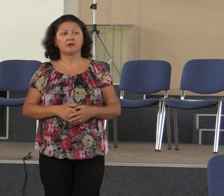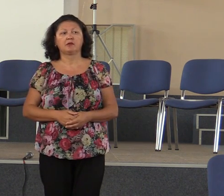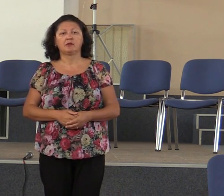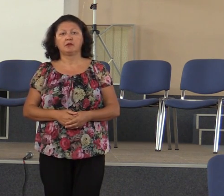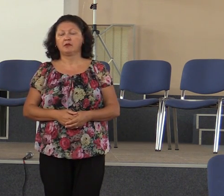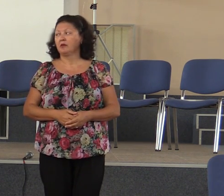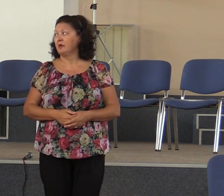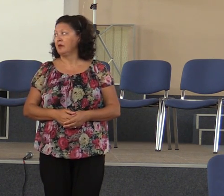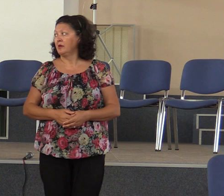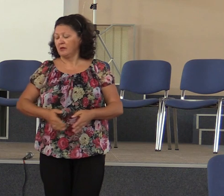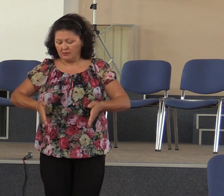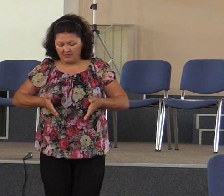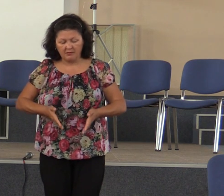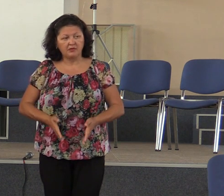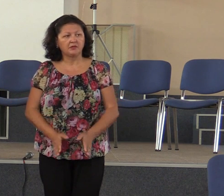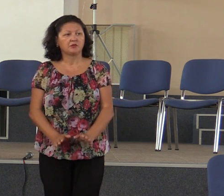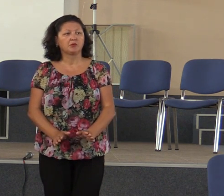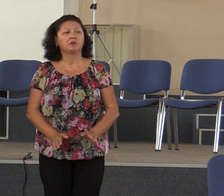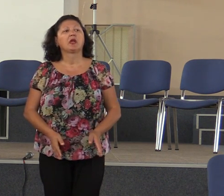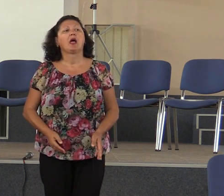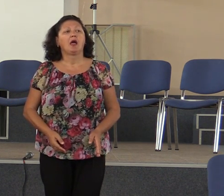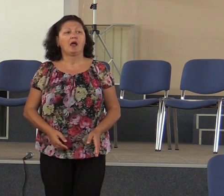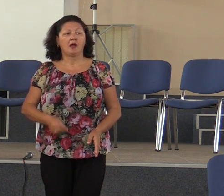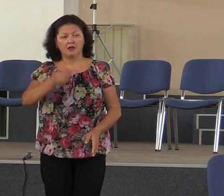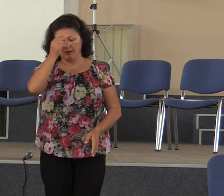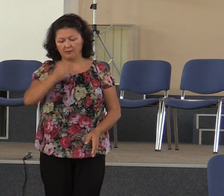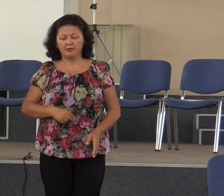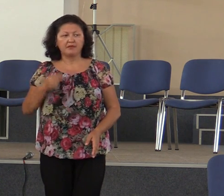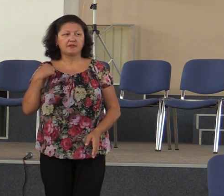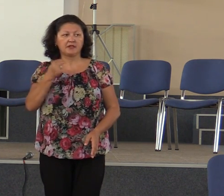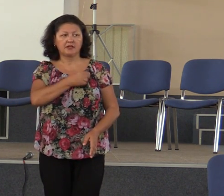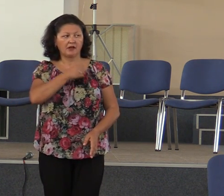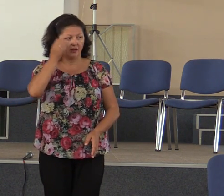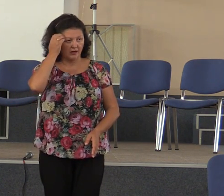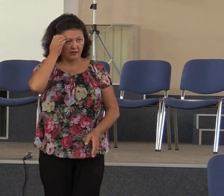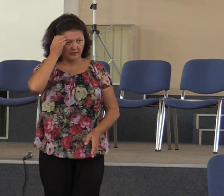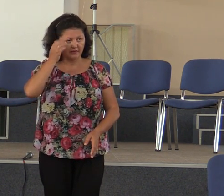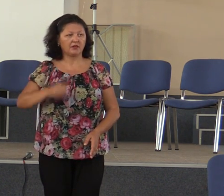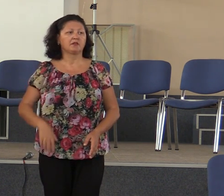M-am născut în Biserica Adventistă și deși m-am născut întreg,